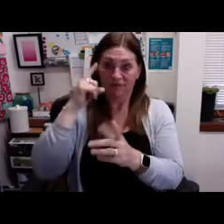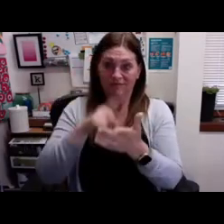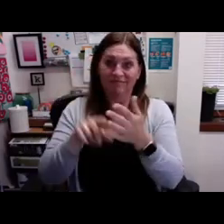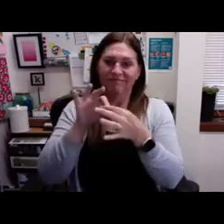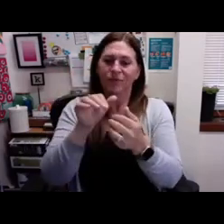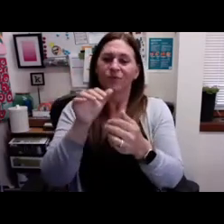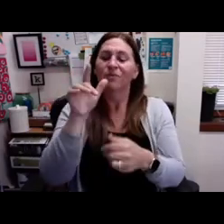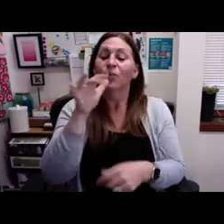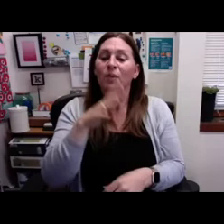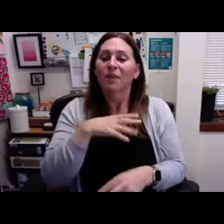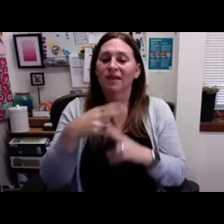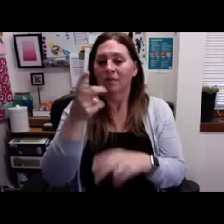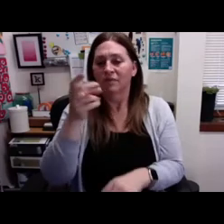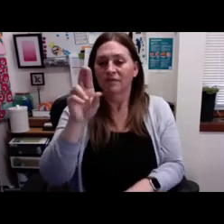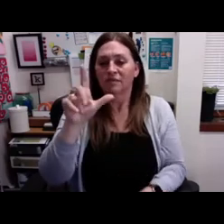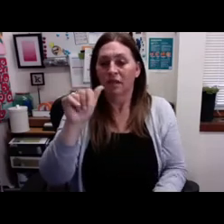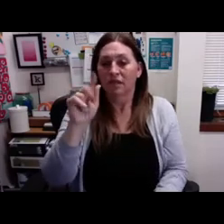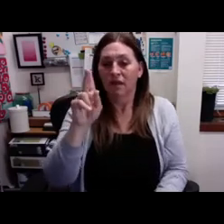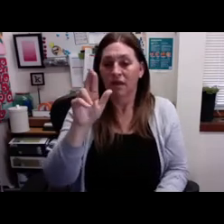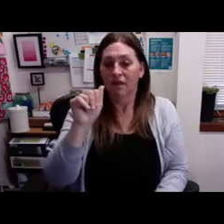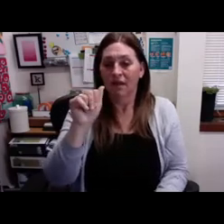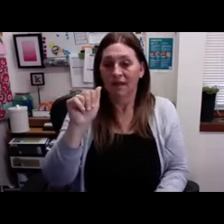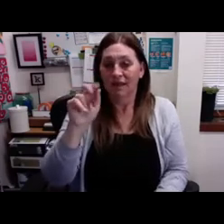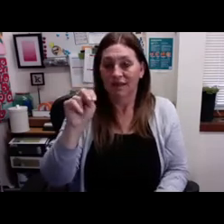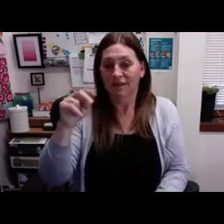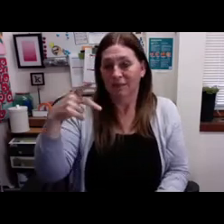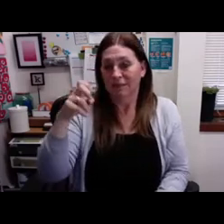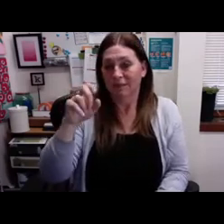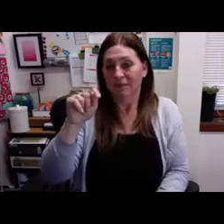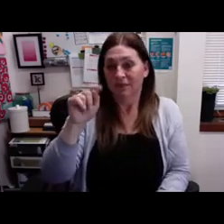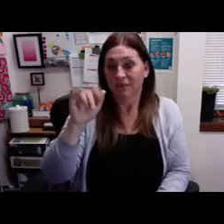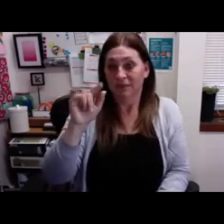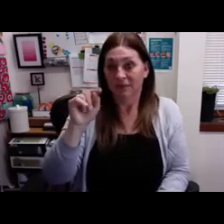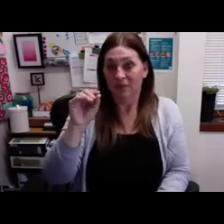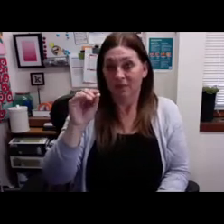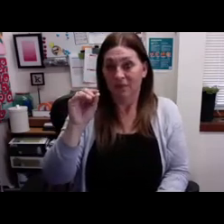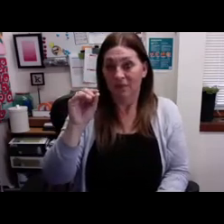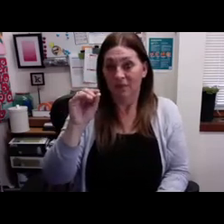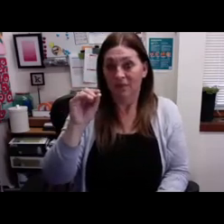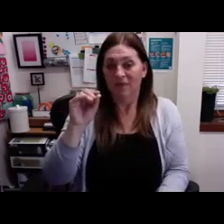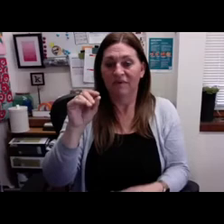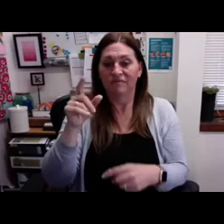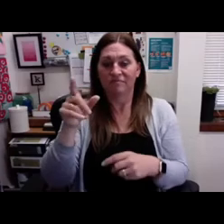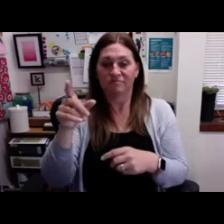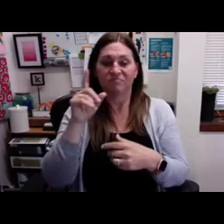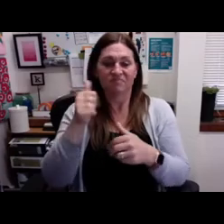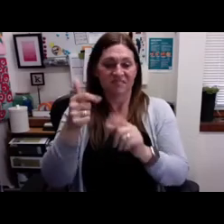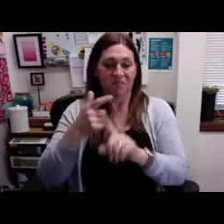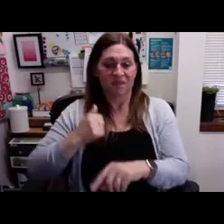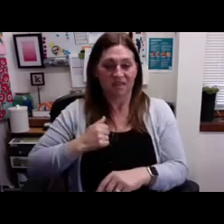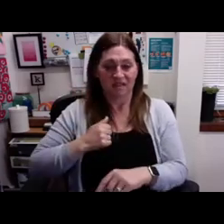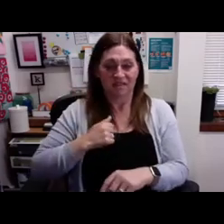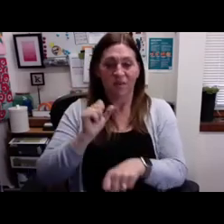se llama lenguaje visual. Ellos han hecho investigaciones en el cerebro y la doctora Laura